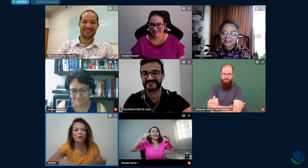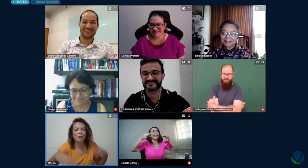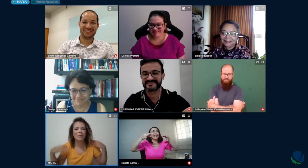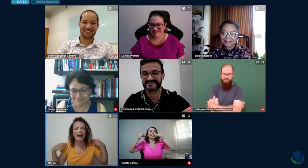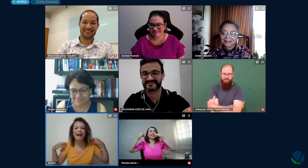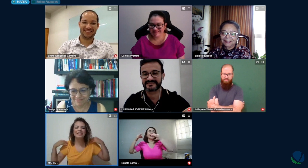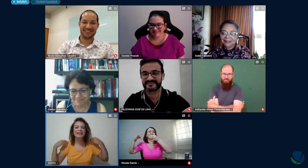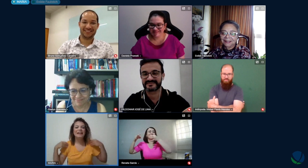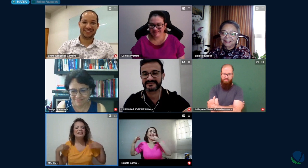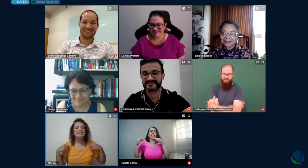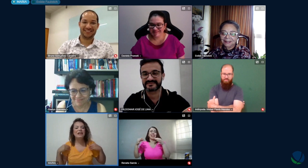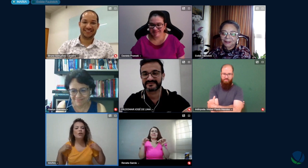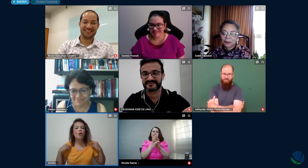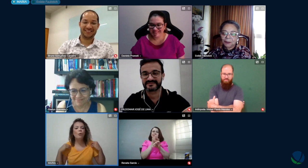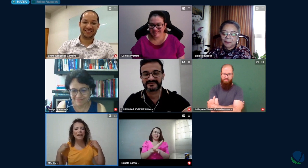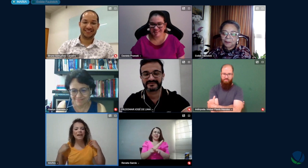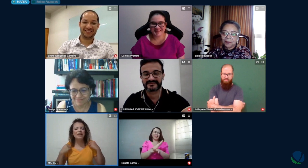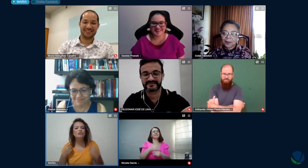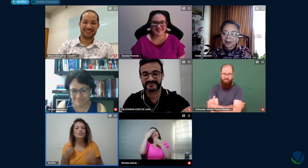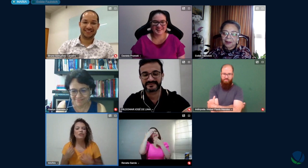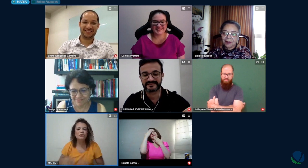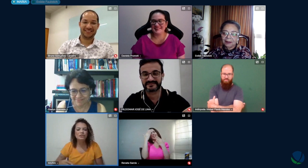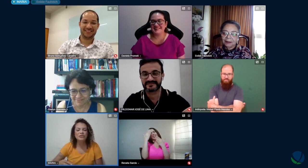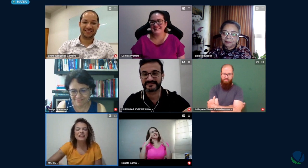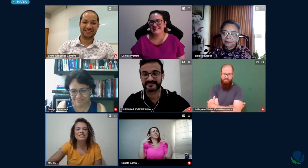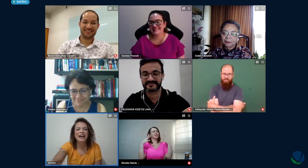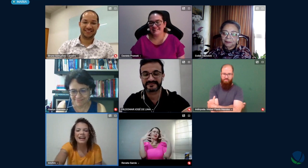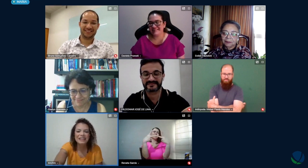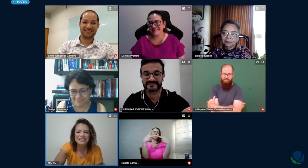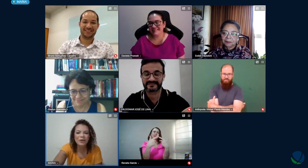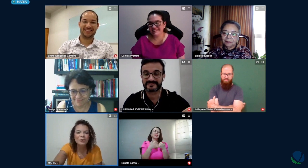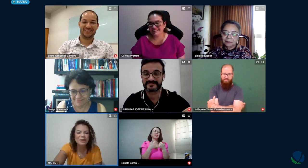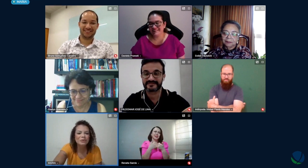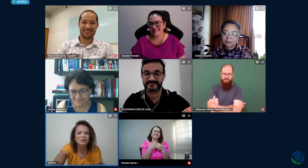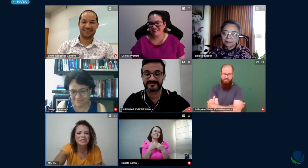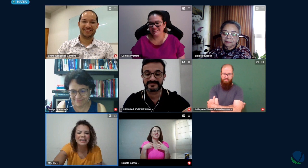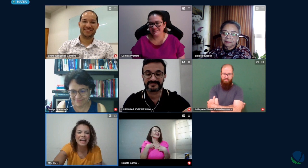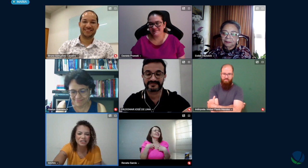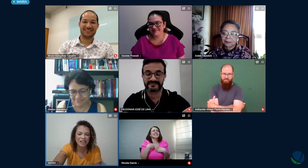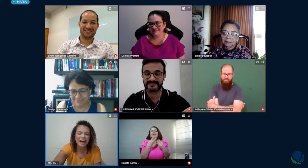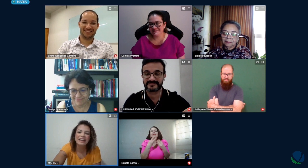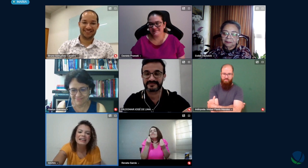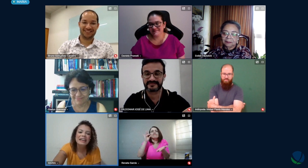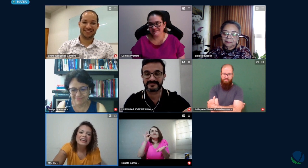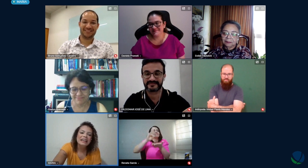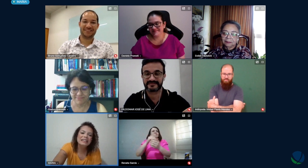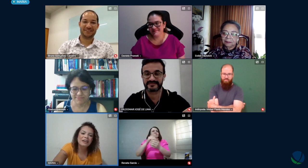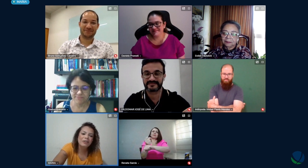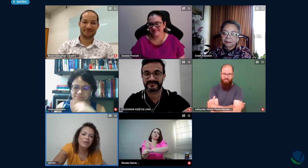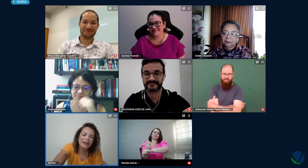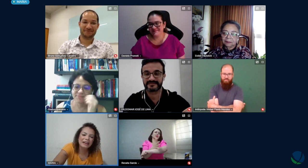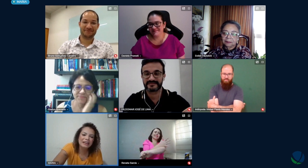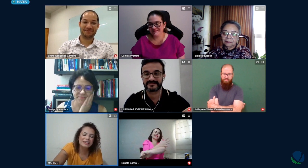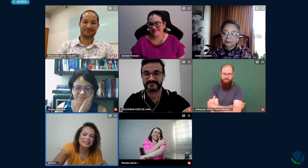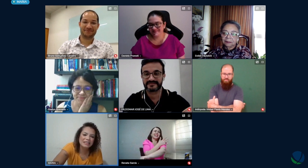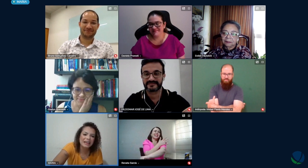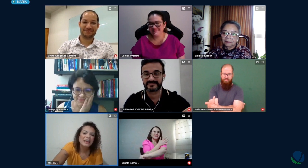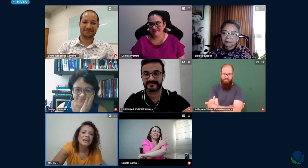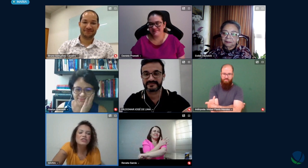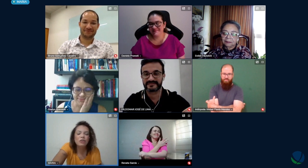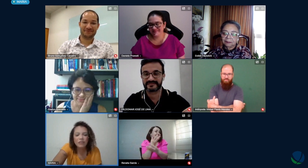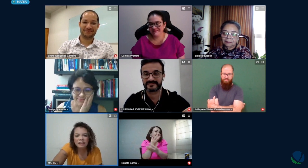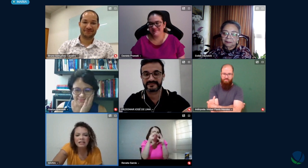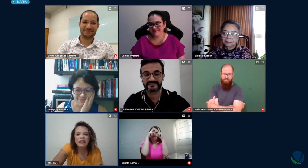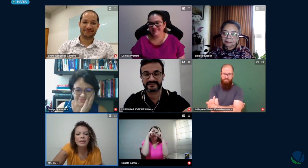ansiosa, muito preocupada, estava com medo de todos os detalhes não se encaixarem. Então, eu quero